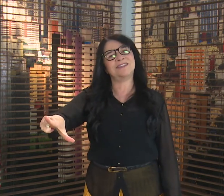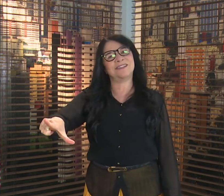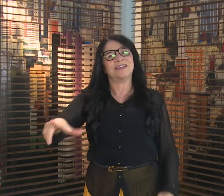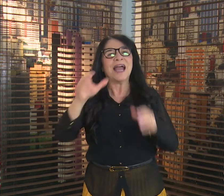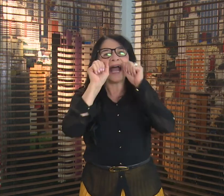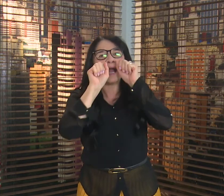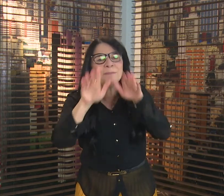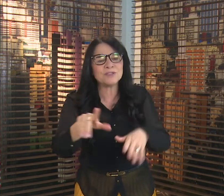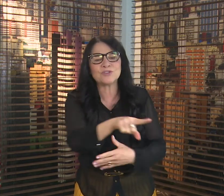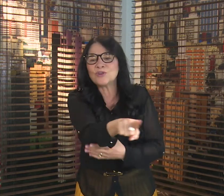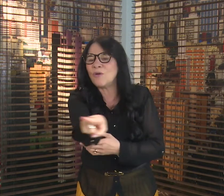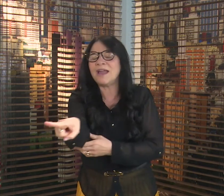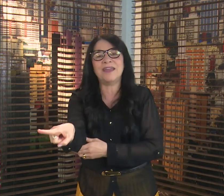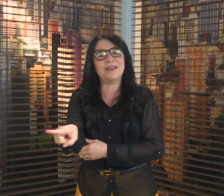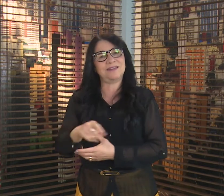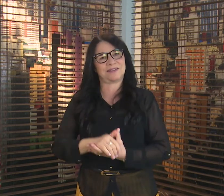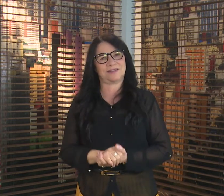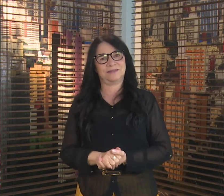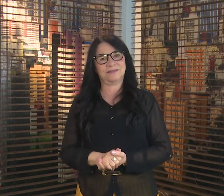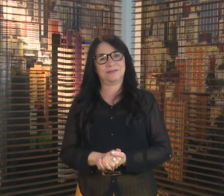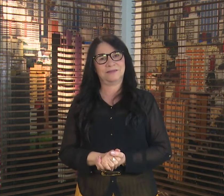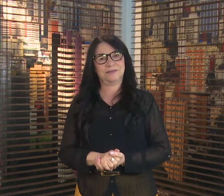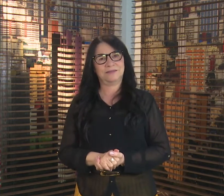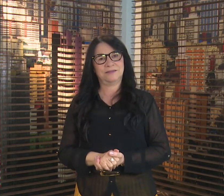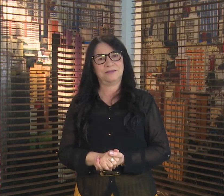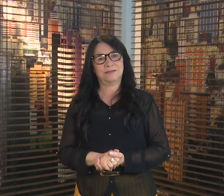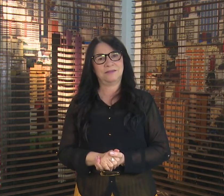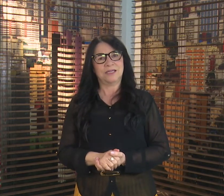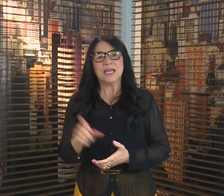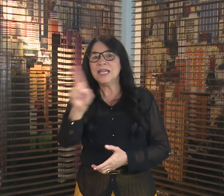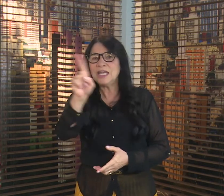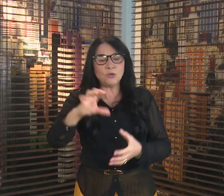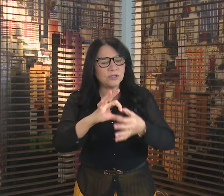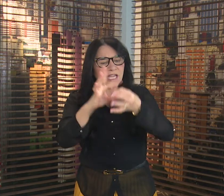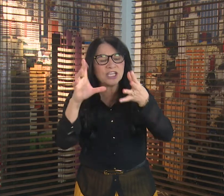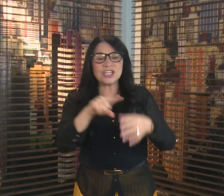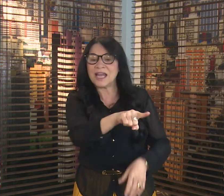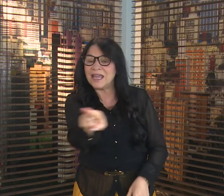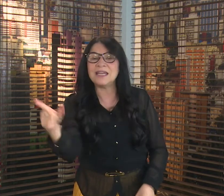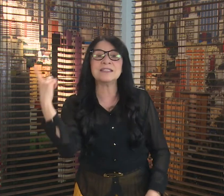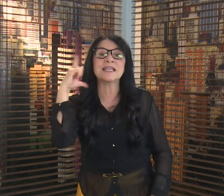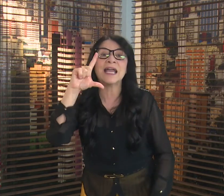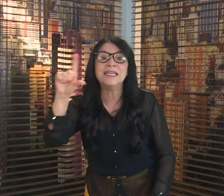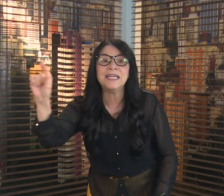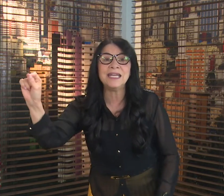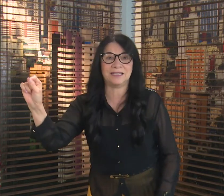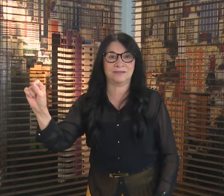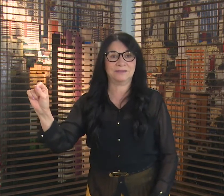novamente abençoa eles e não deixa eles saírem